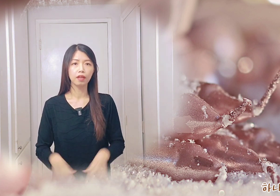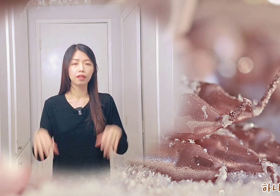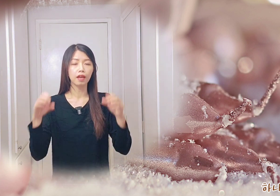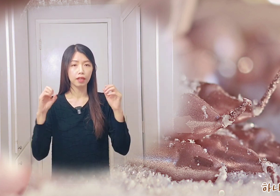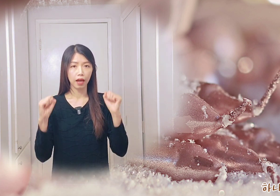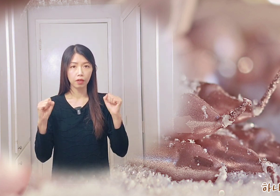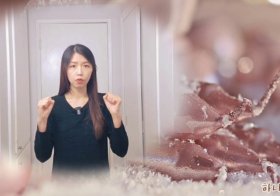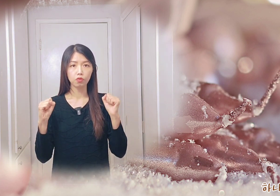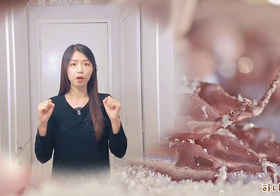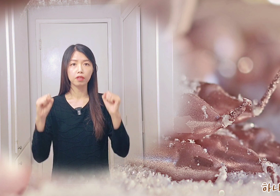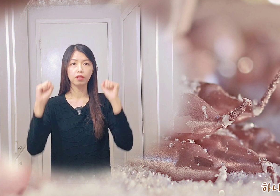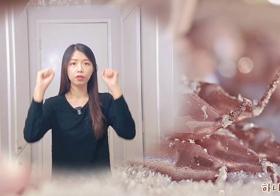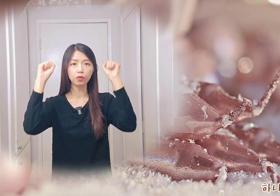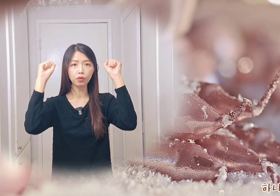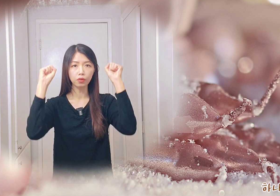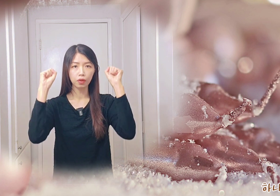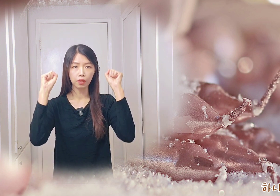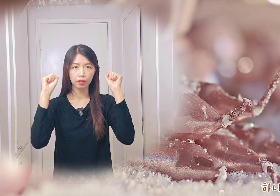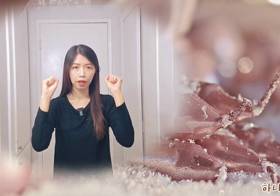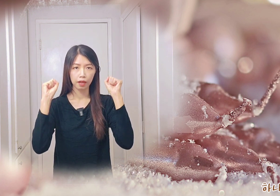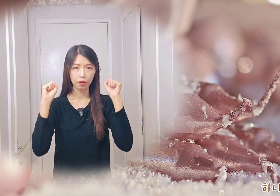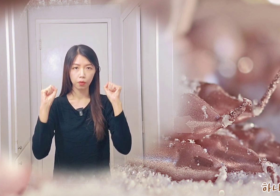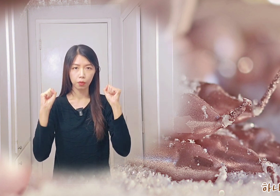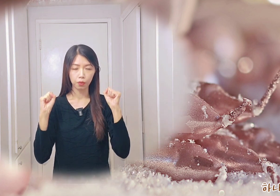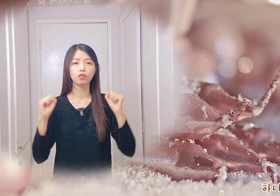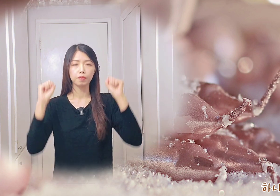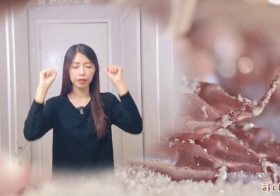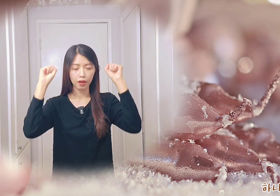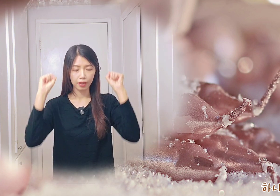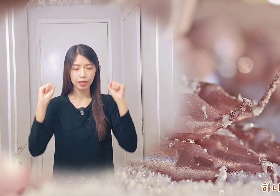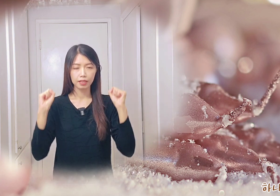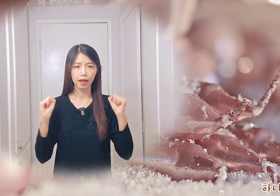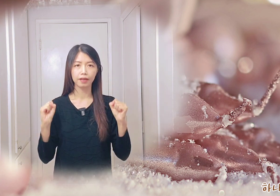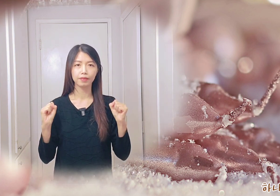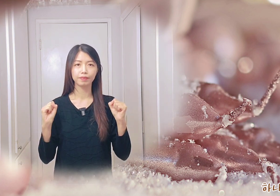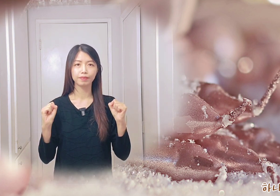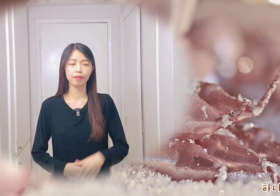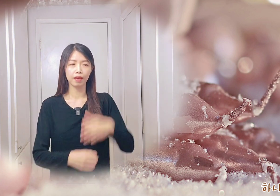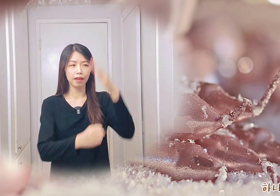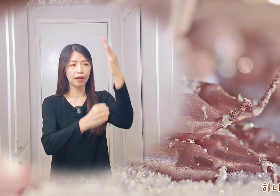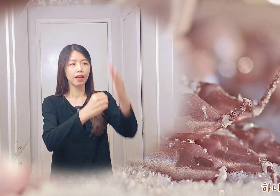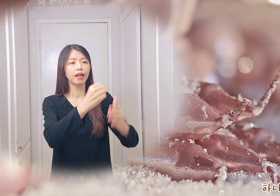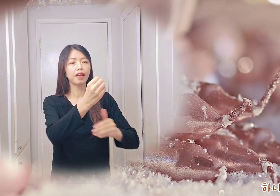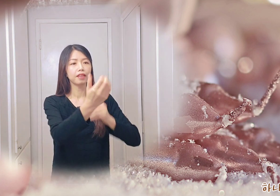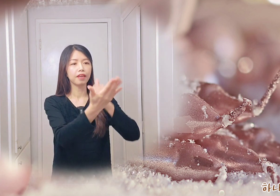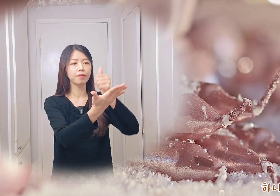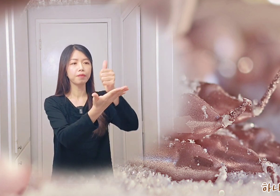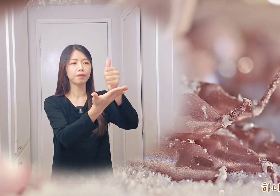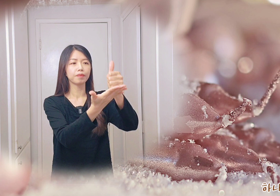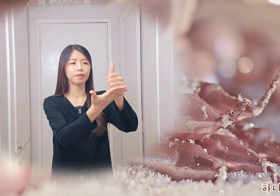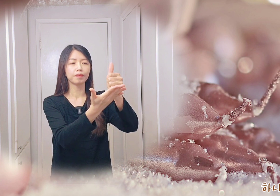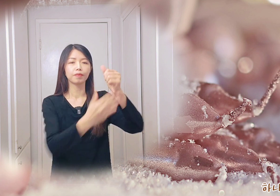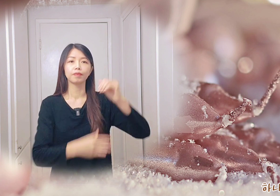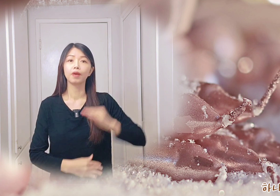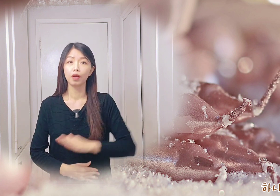뜻의 수어는 양손 주먹을 쥐시고 그대로 내려주시면 돼요. 계시다.